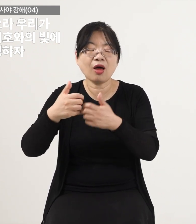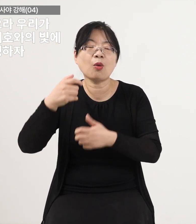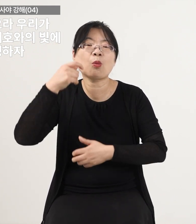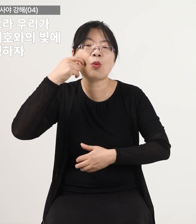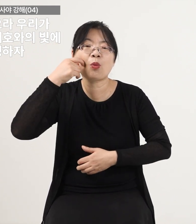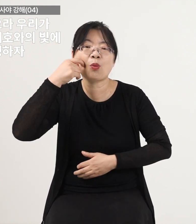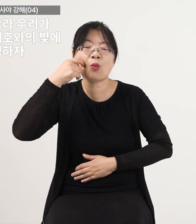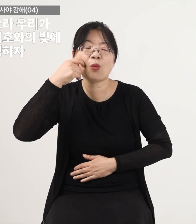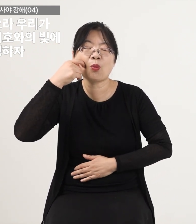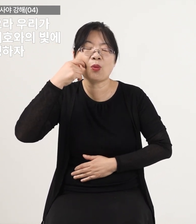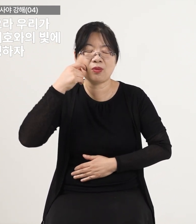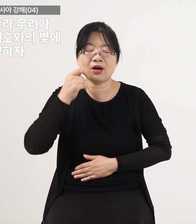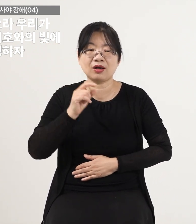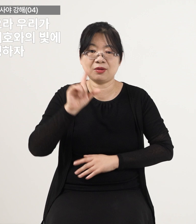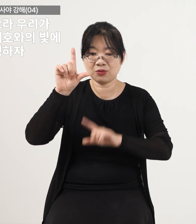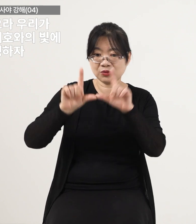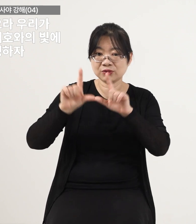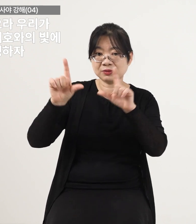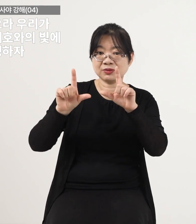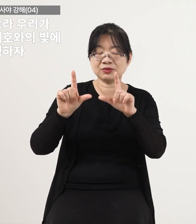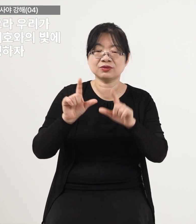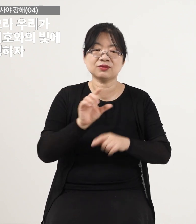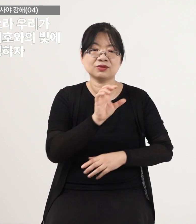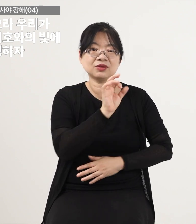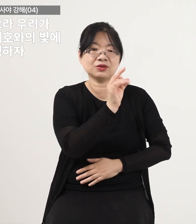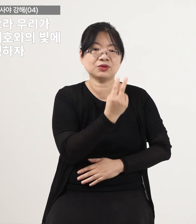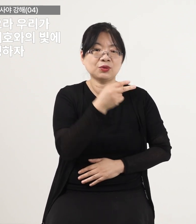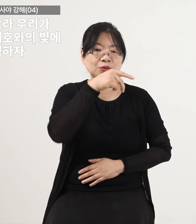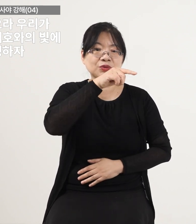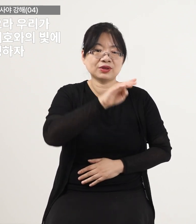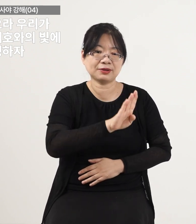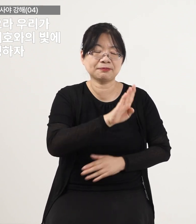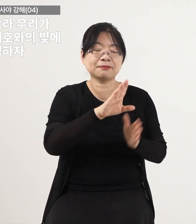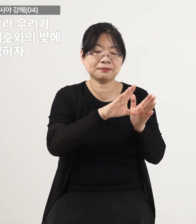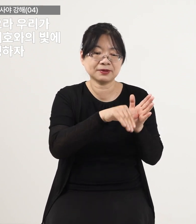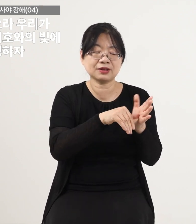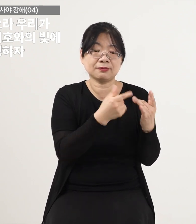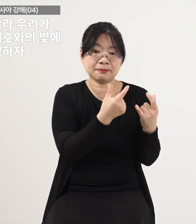되는구나. 그거를 요셉의 시대도 그랬고,